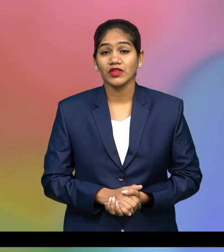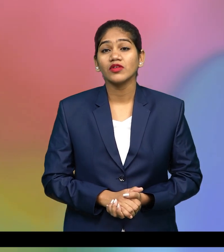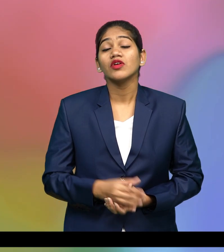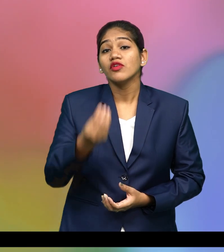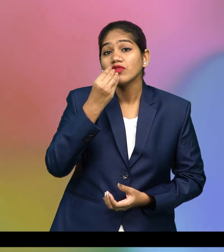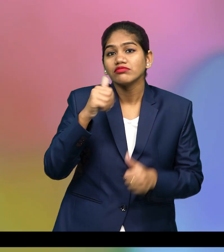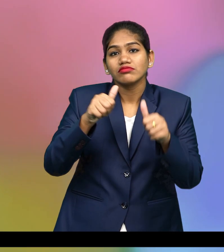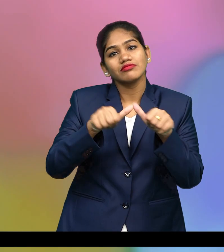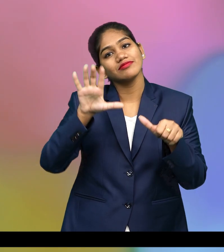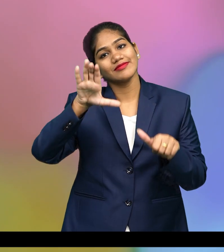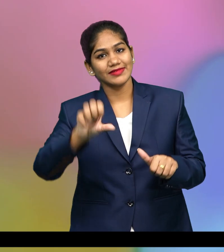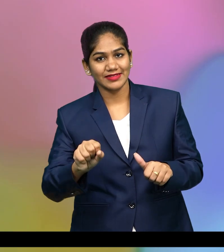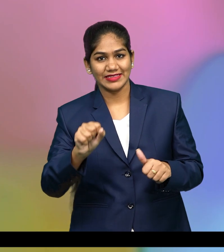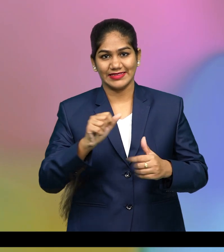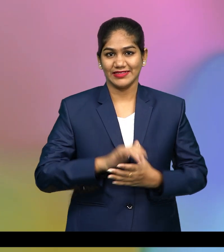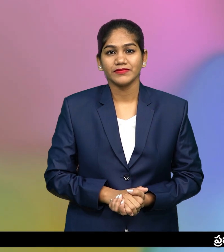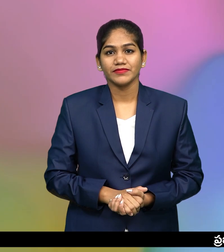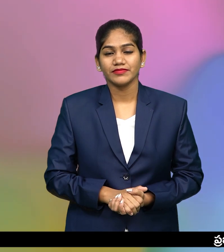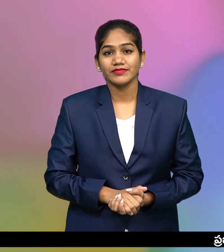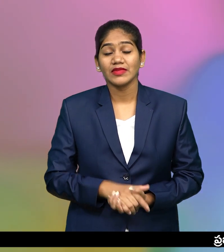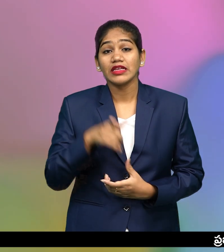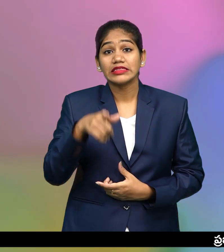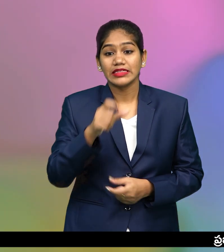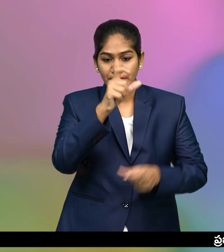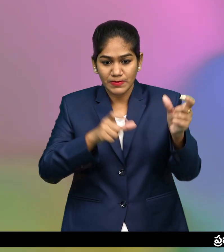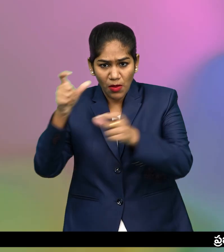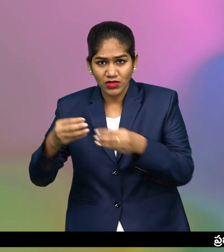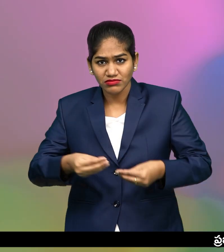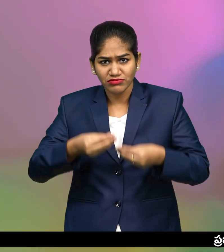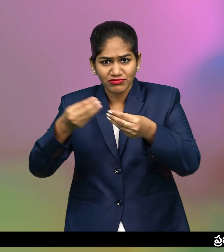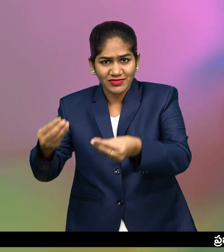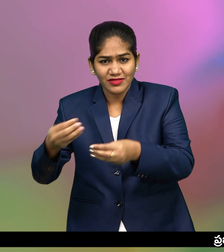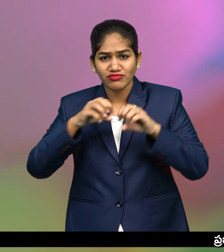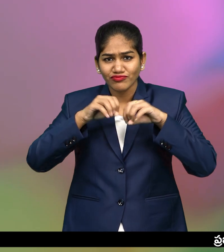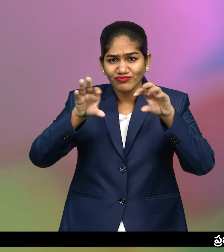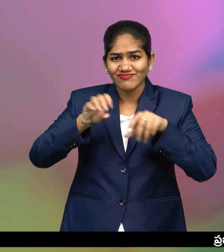ఆహార ప్రవేశం. ప్రజా పంపిణీ వ్యవస్థ.